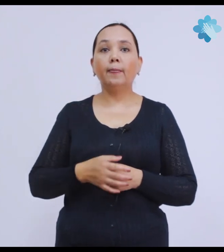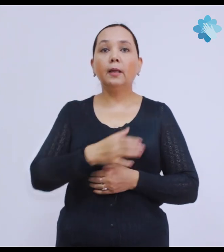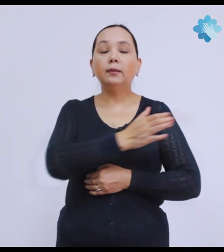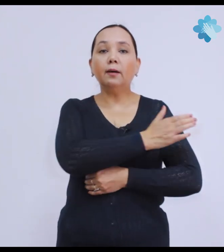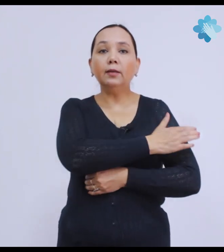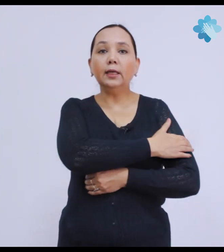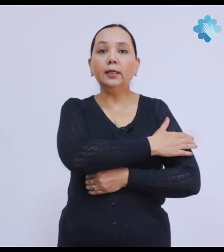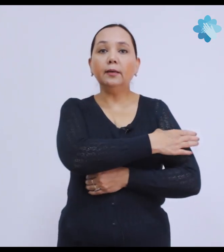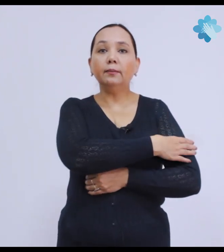давление